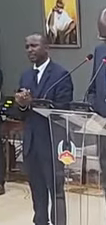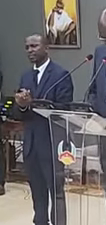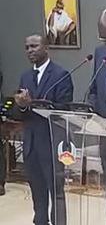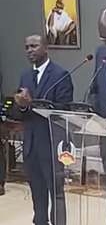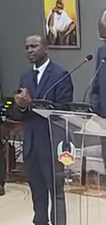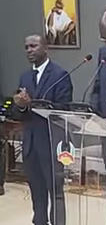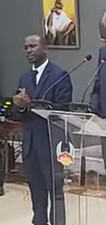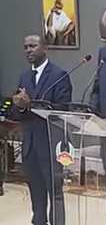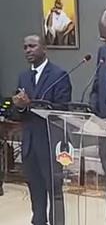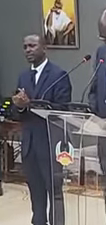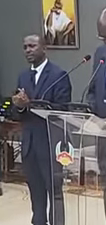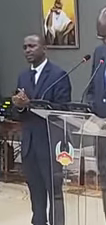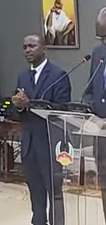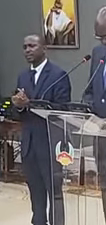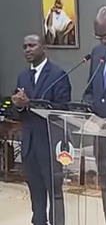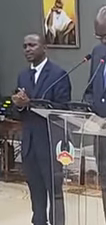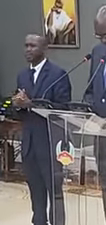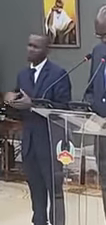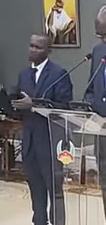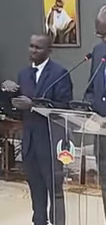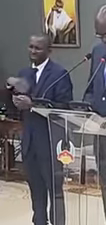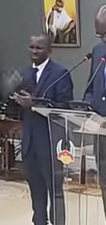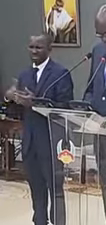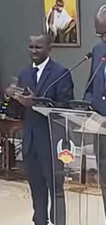sustentabilidade. É ainda de toda a justeza